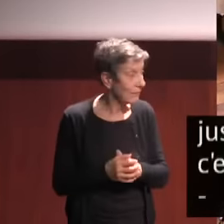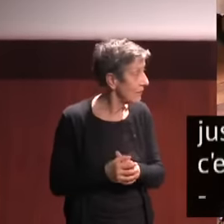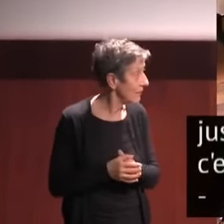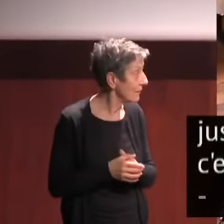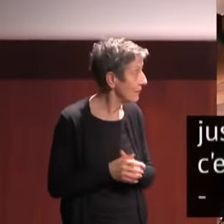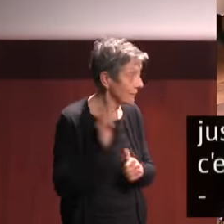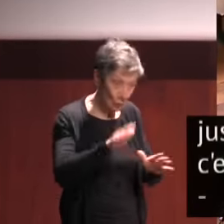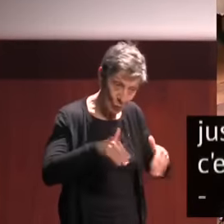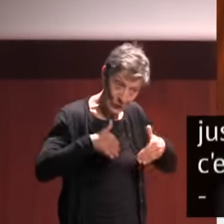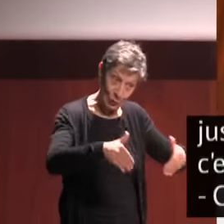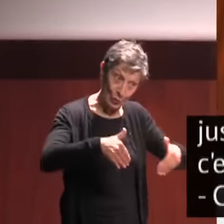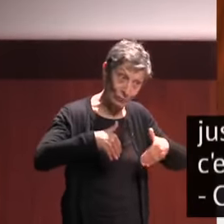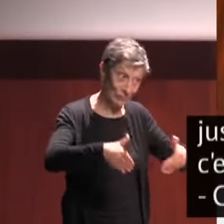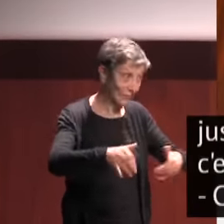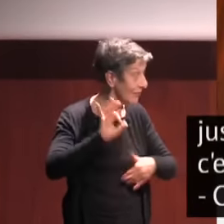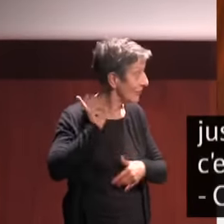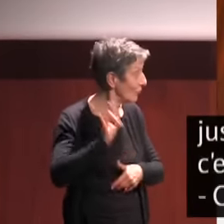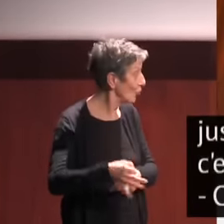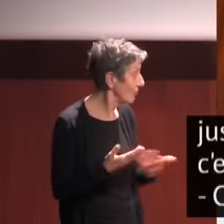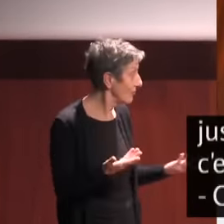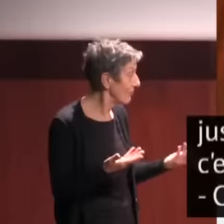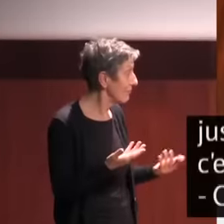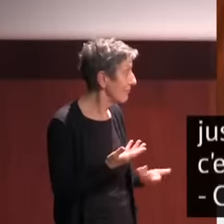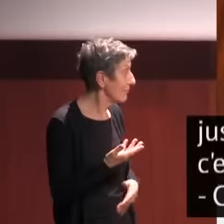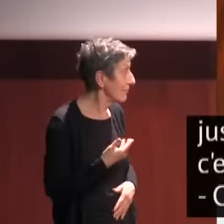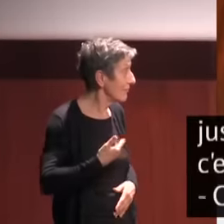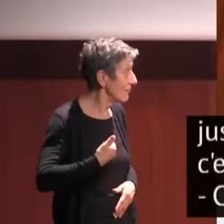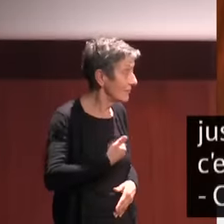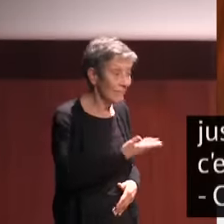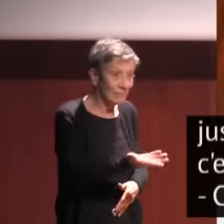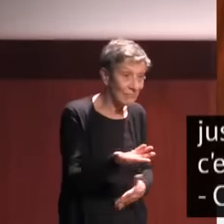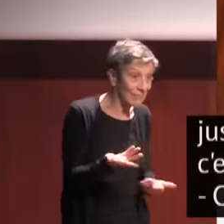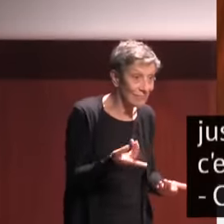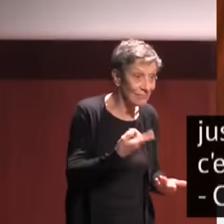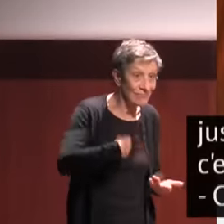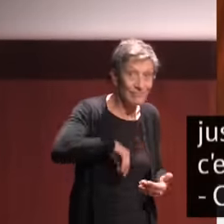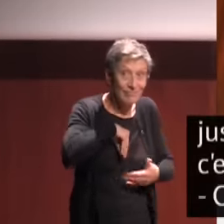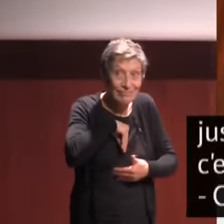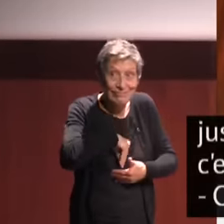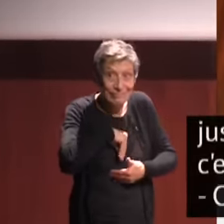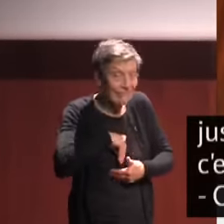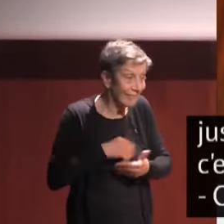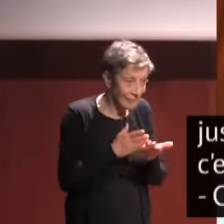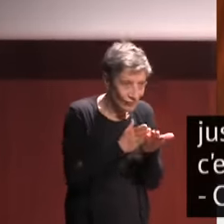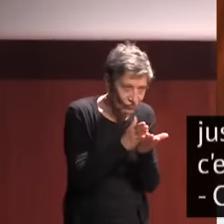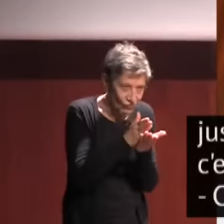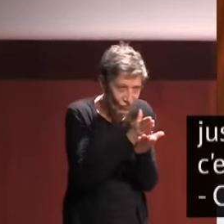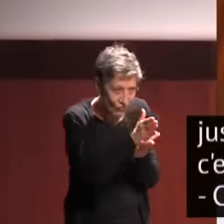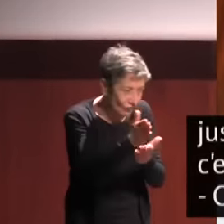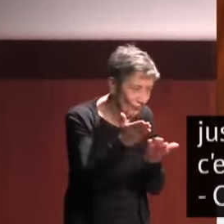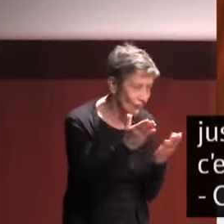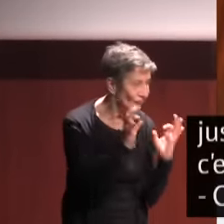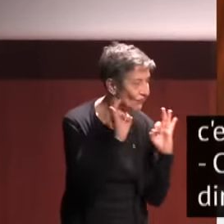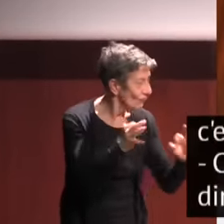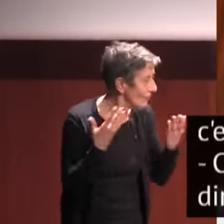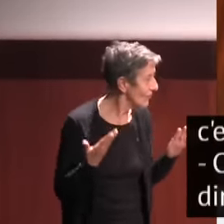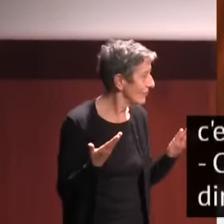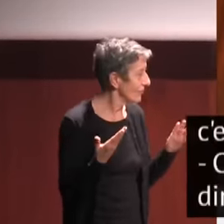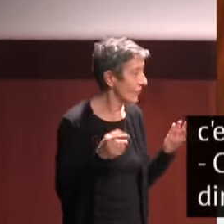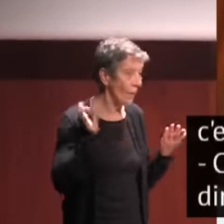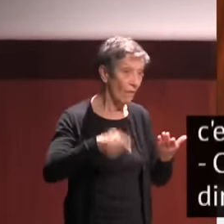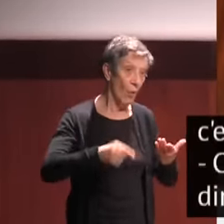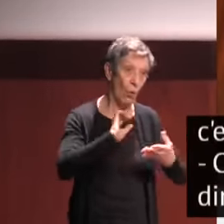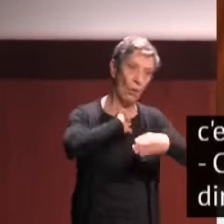continuez. Je crois qu'on est toutes les unes et les autres, on va dans une bonne direction. Après, convaincre les institutions